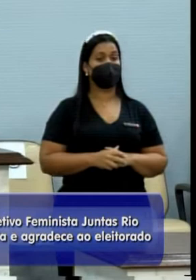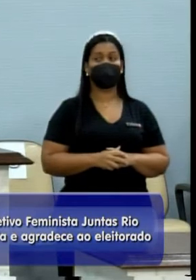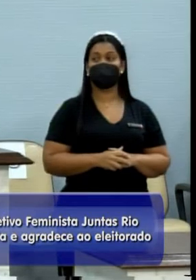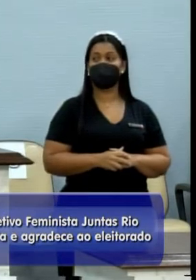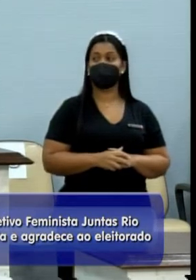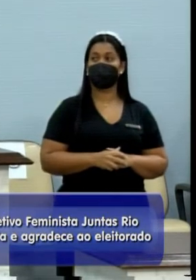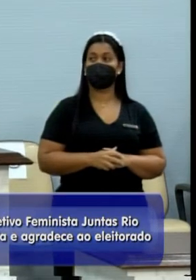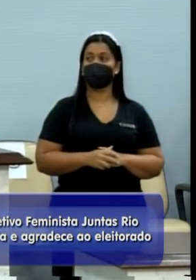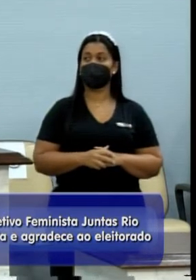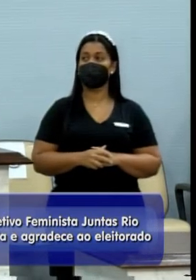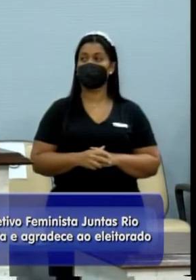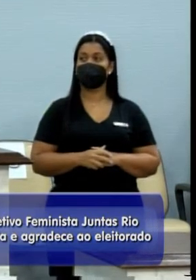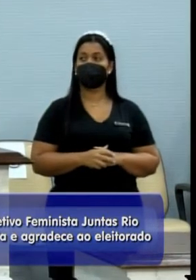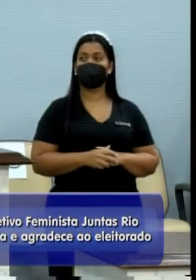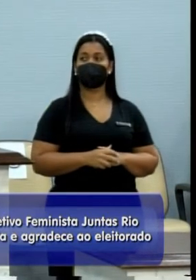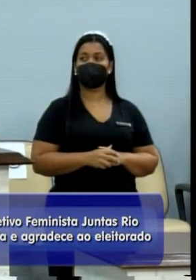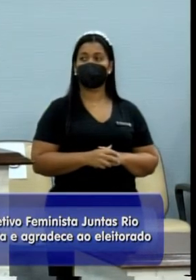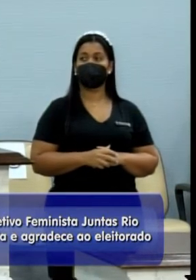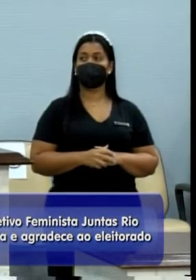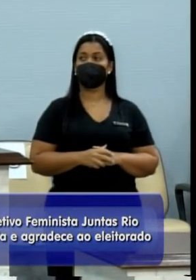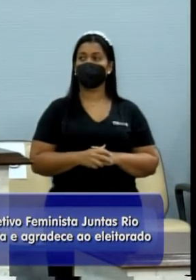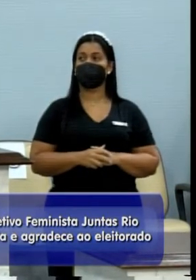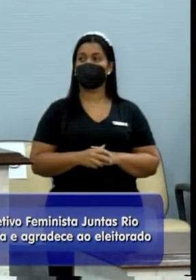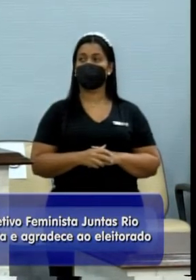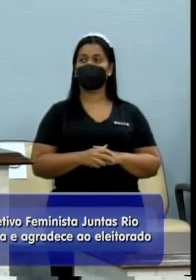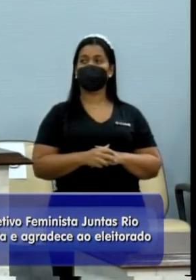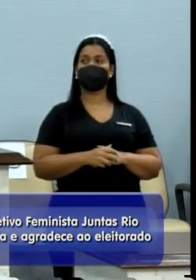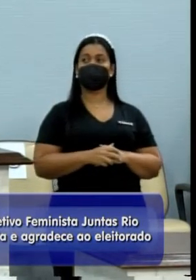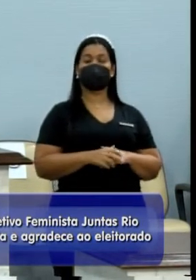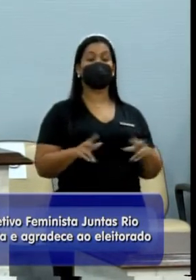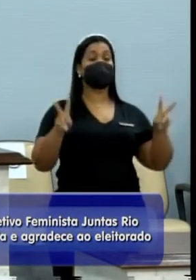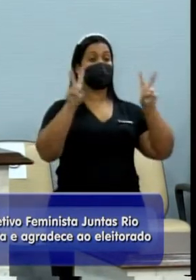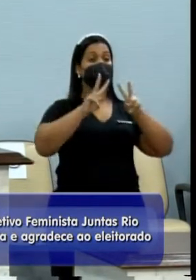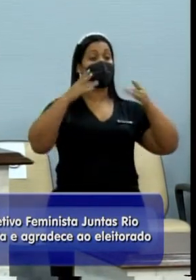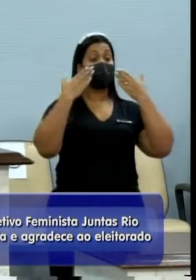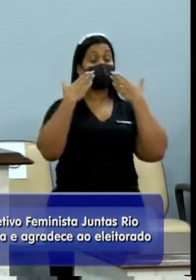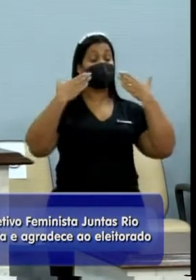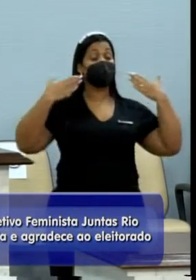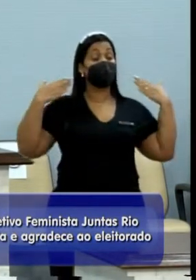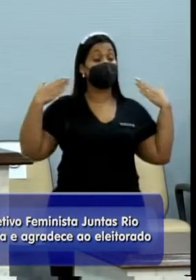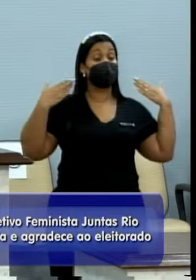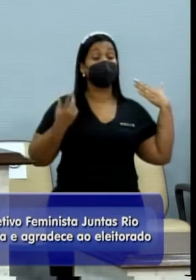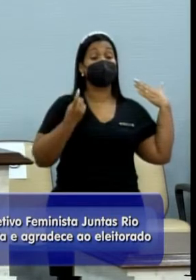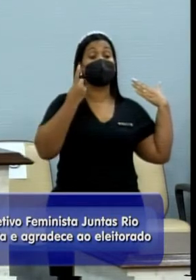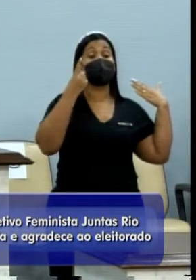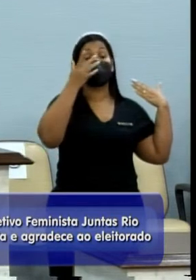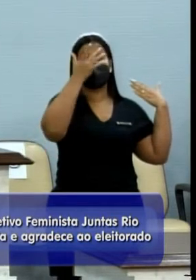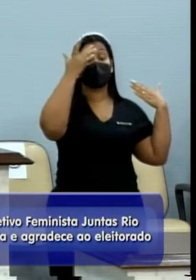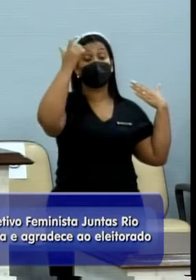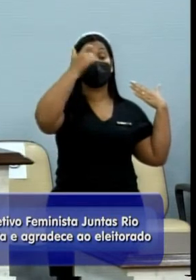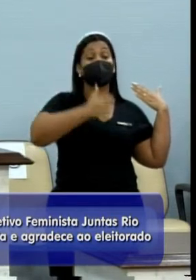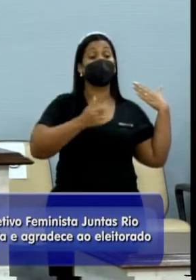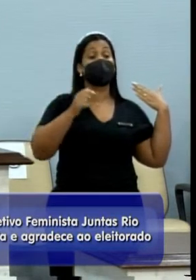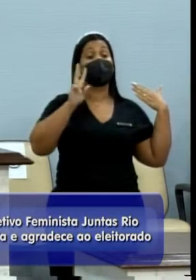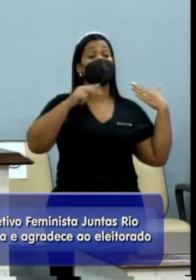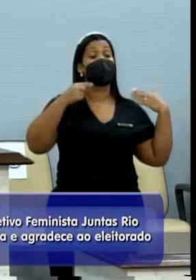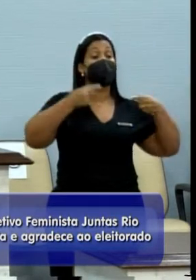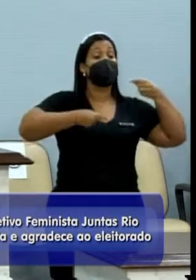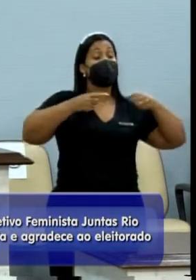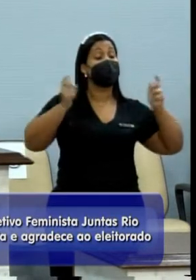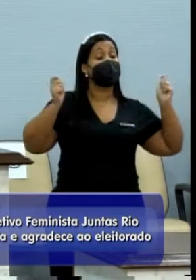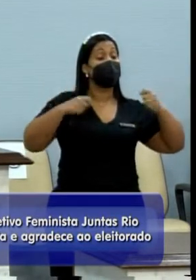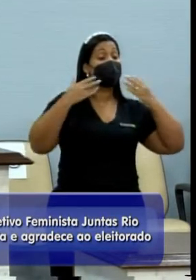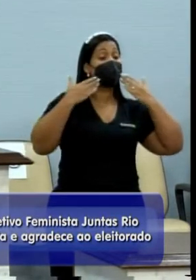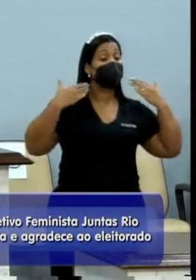até perdi a palavra aqui, que visa tirar esse protagonismo de uma única pessoa na política,